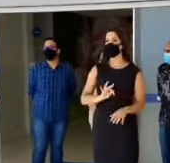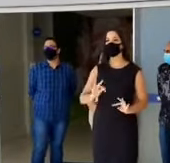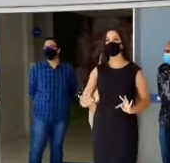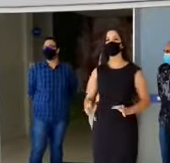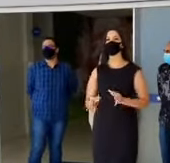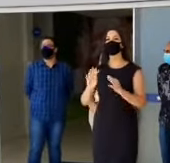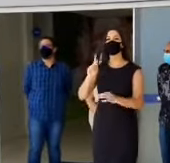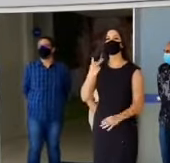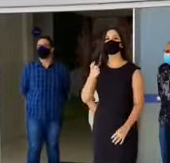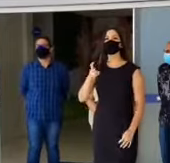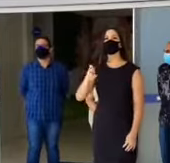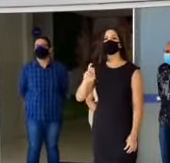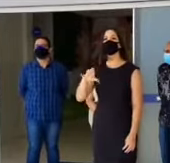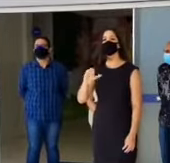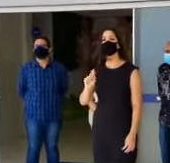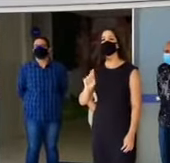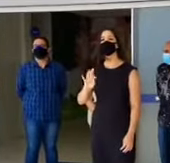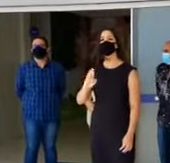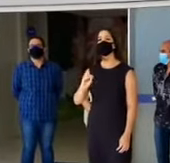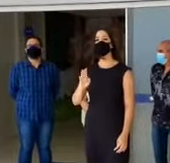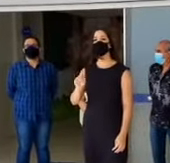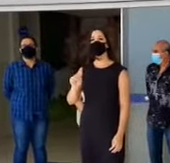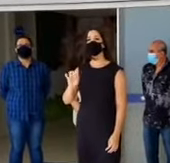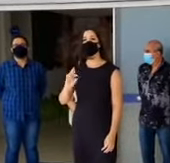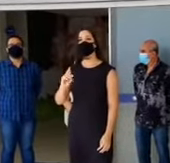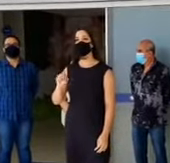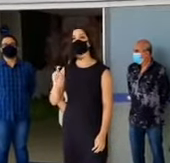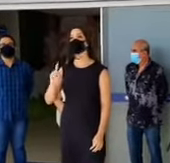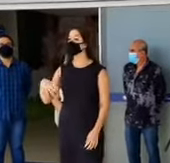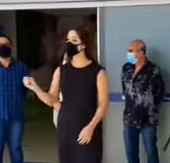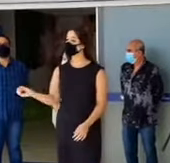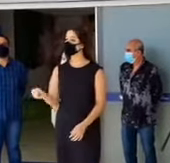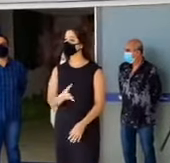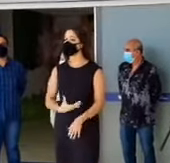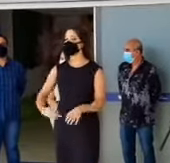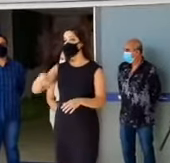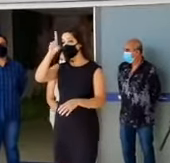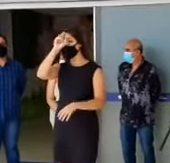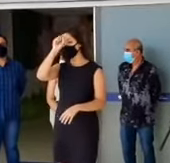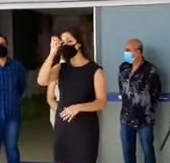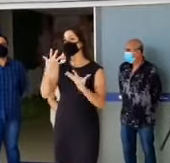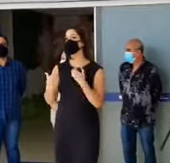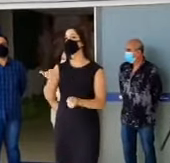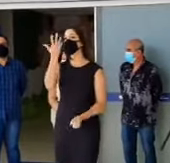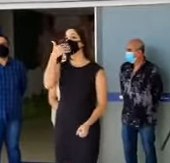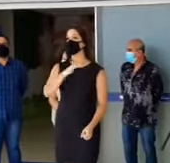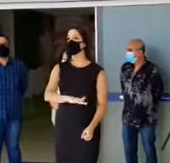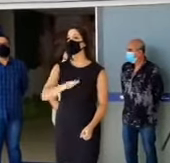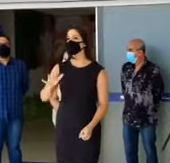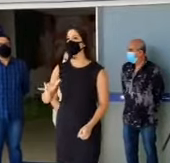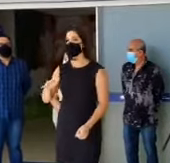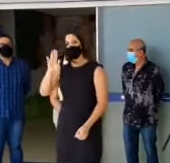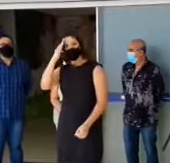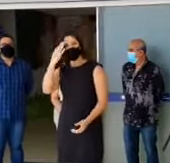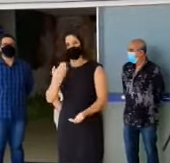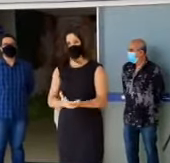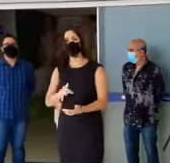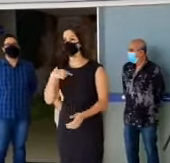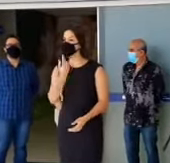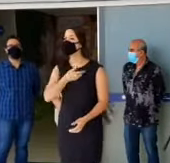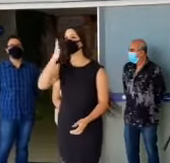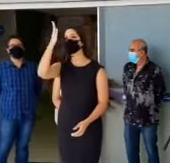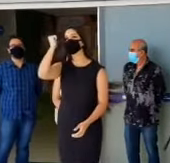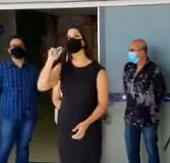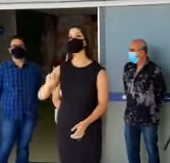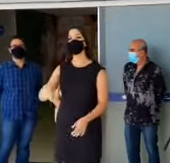Centro Dr. Helder Castro de Bastos será mais uma unidade de atendimento para as nossas crianças. Não há dúvidas de que este